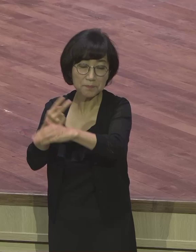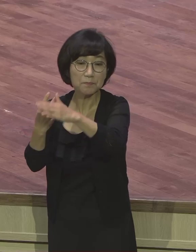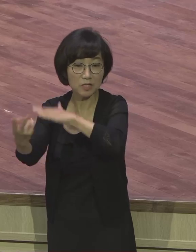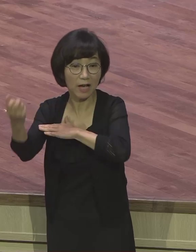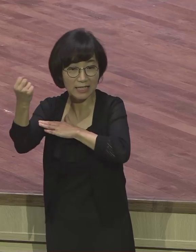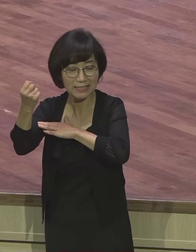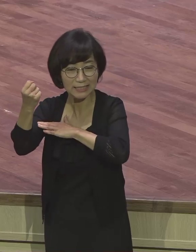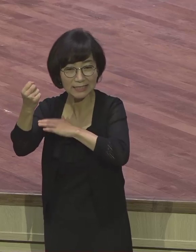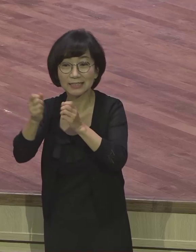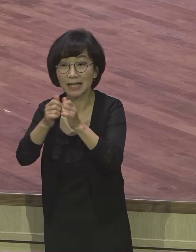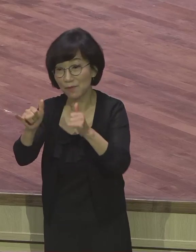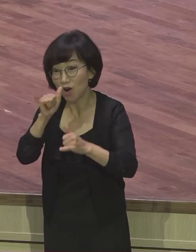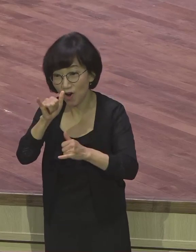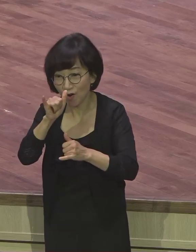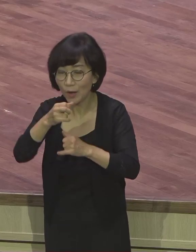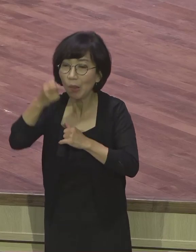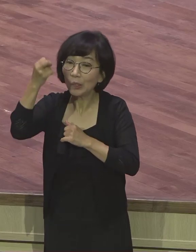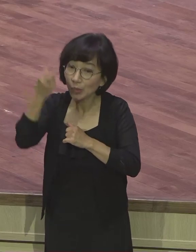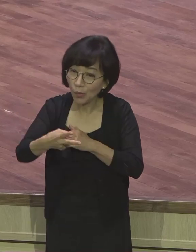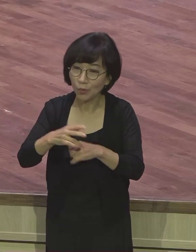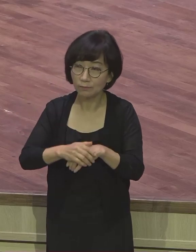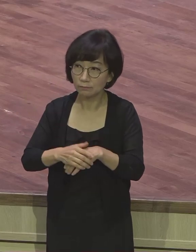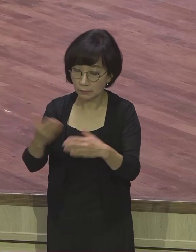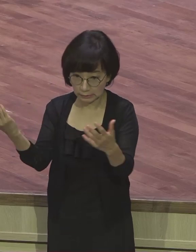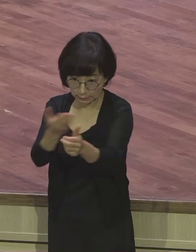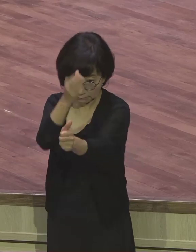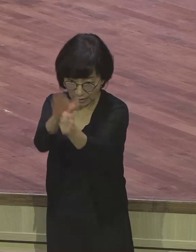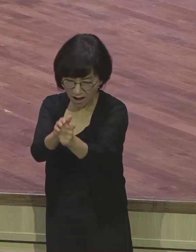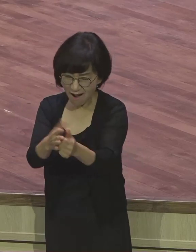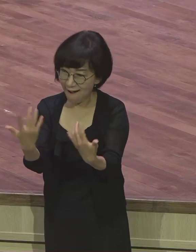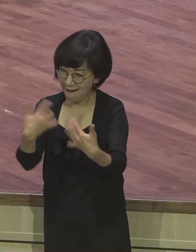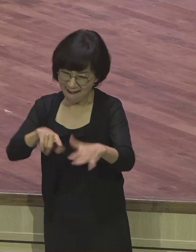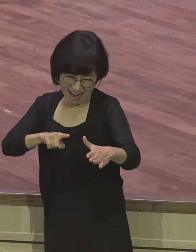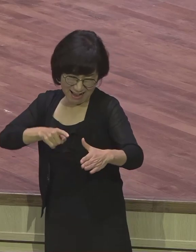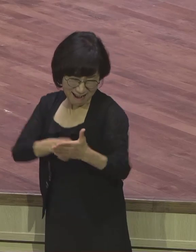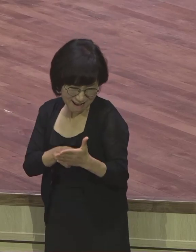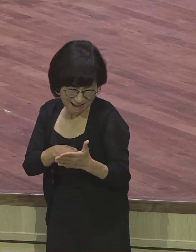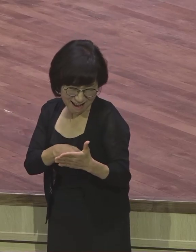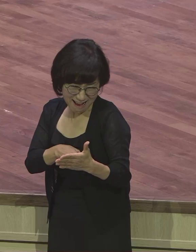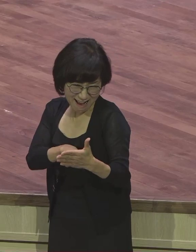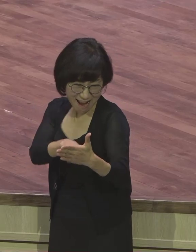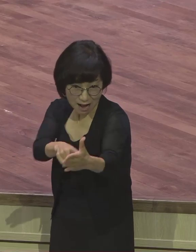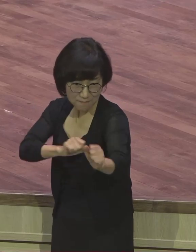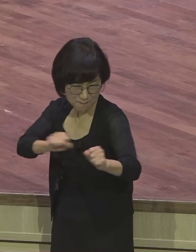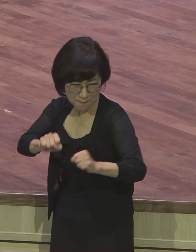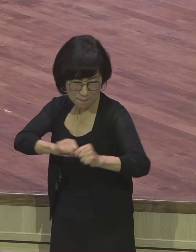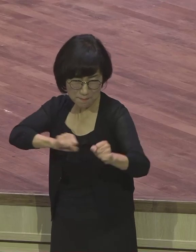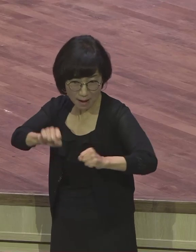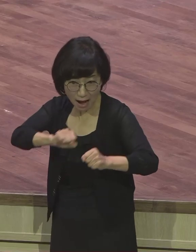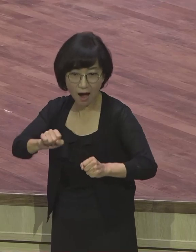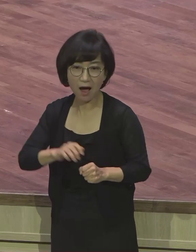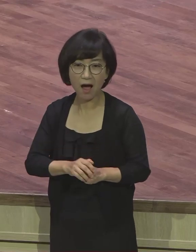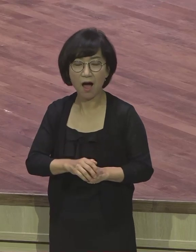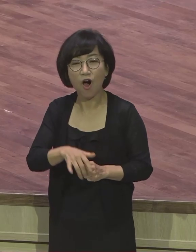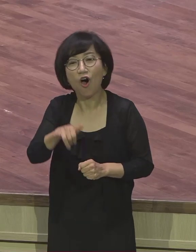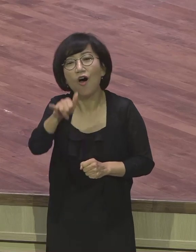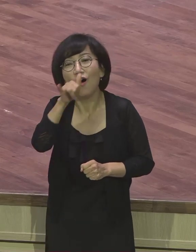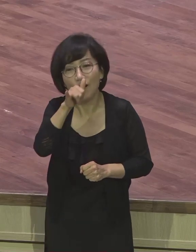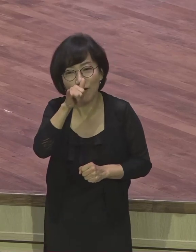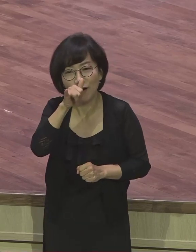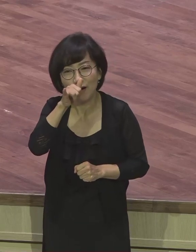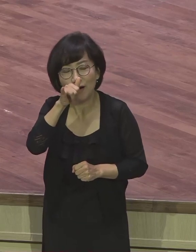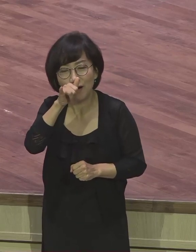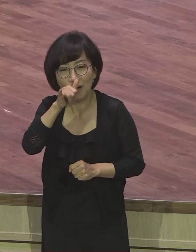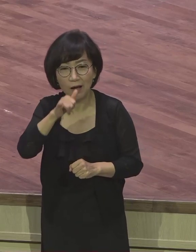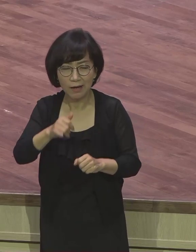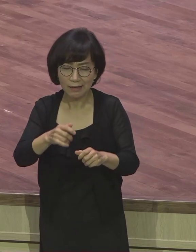팀들. 또 무슨 일을 맡으면 추진력 있게 막 일을 실제적으로 막 말만 하는 게 아니라 추진력 있게 일을